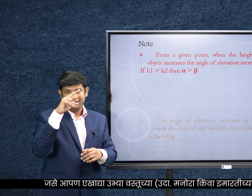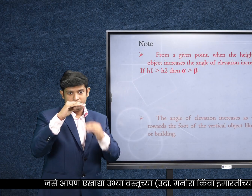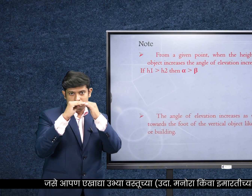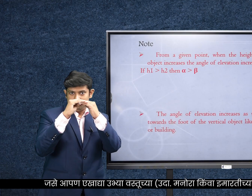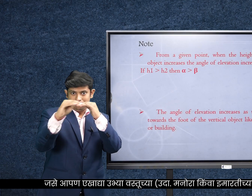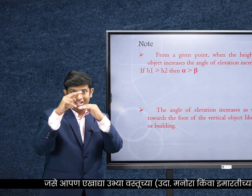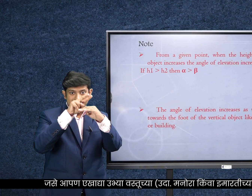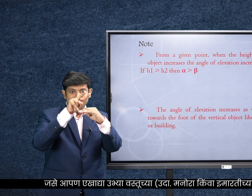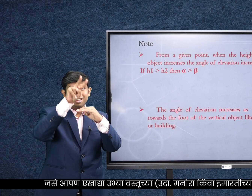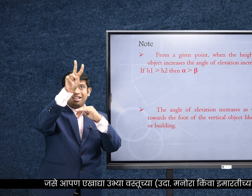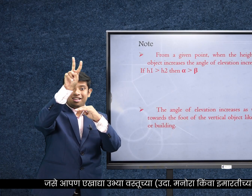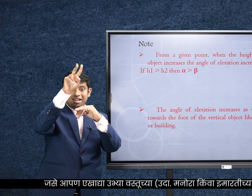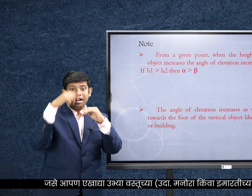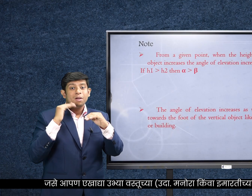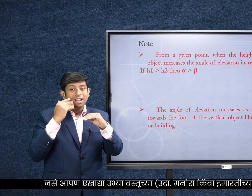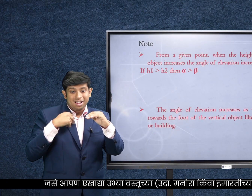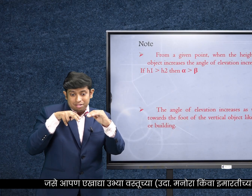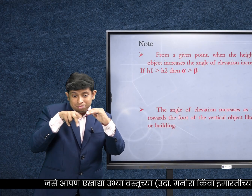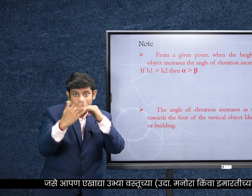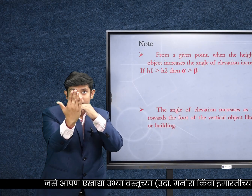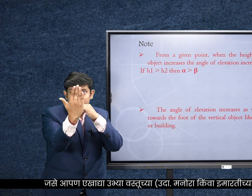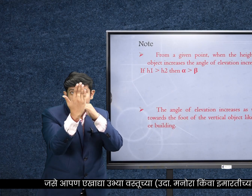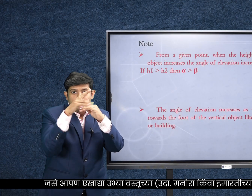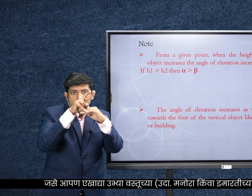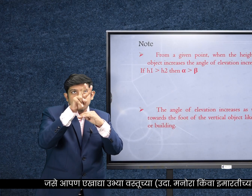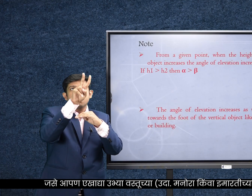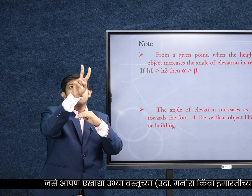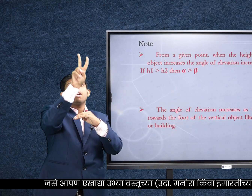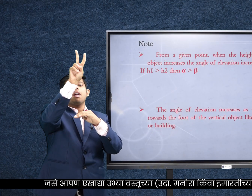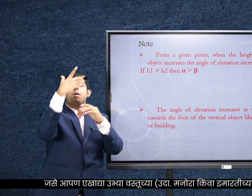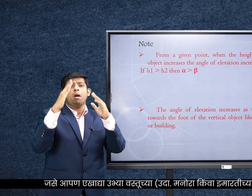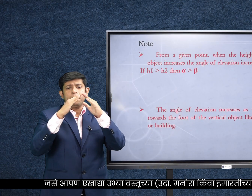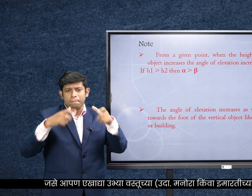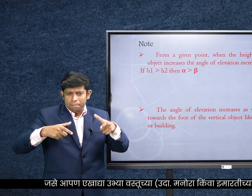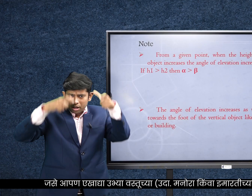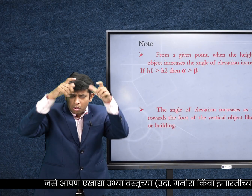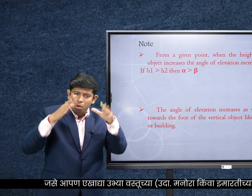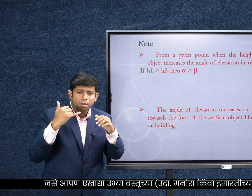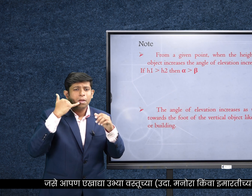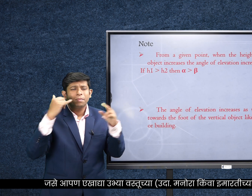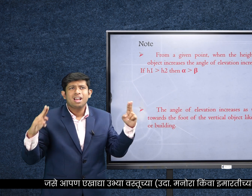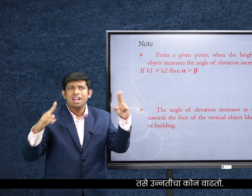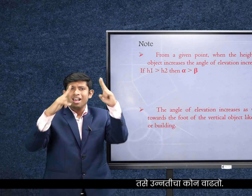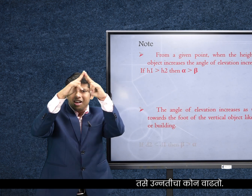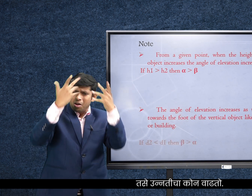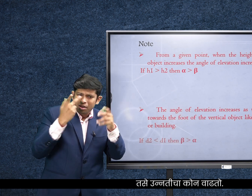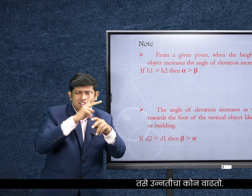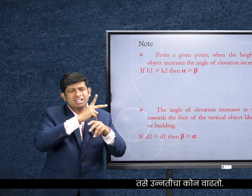जसे आपण एखाद्या उभ्या वस्तूच्या उदाहरणार्थ मनोरा किंवा इमारतीच्या पायथ्याकडे जातो तसे उन्नतीचा